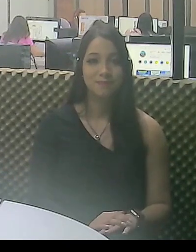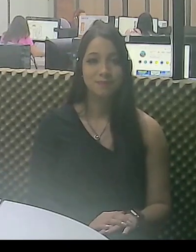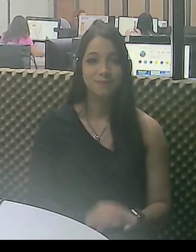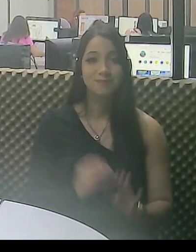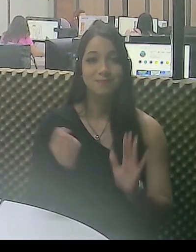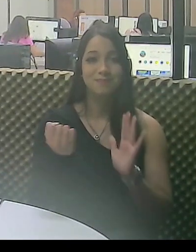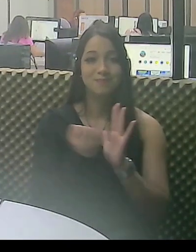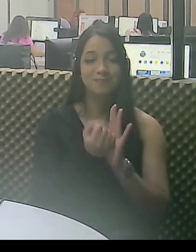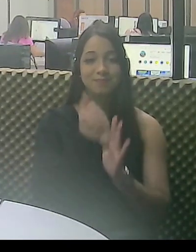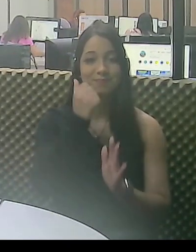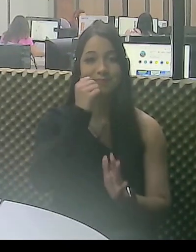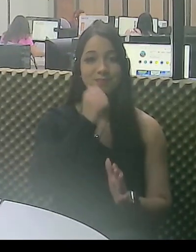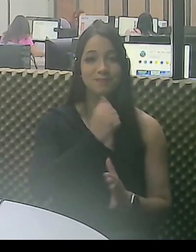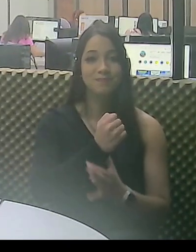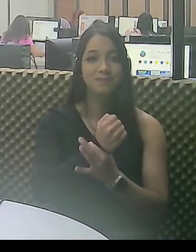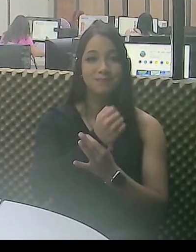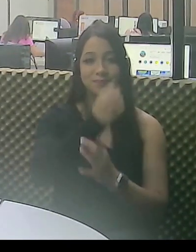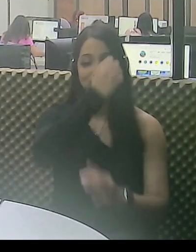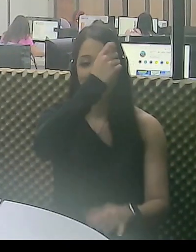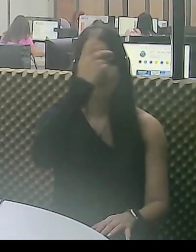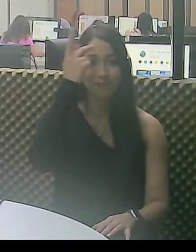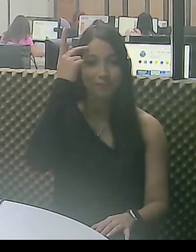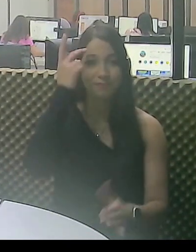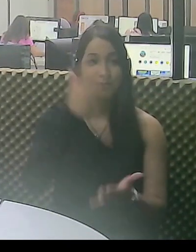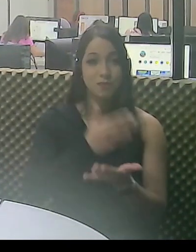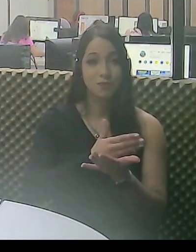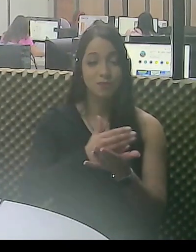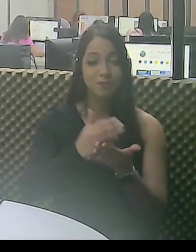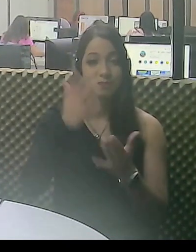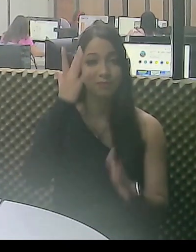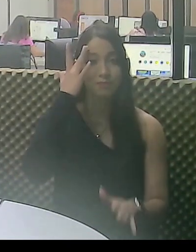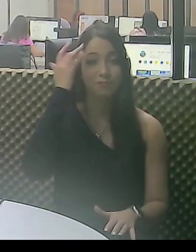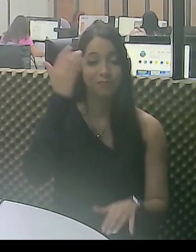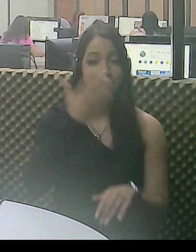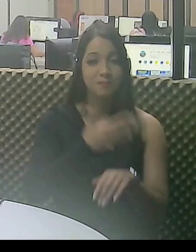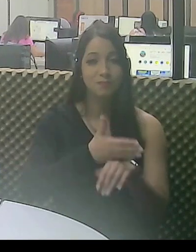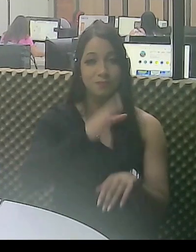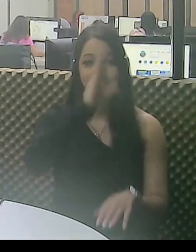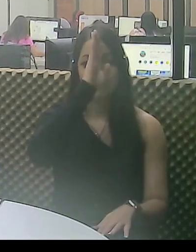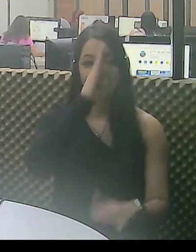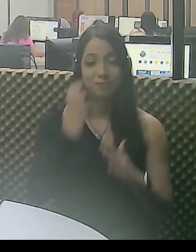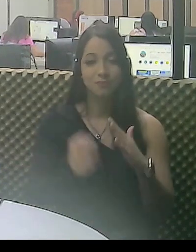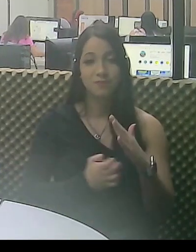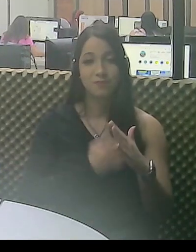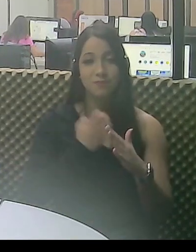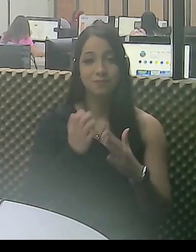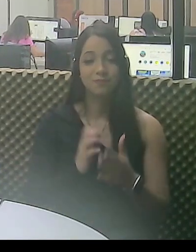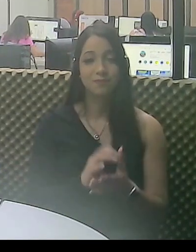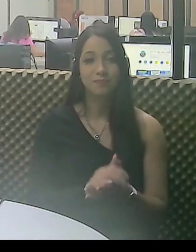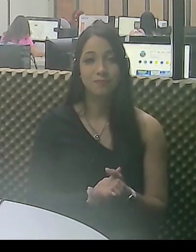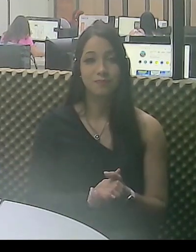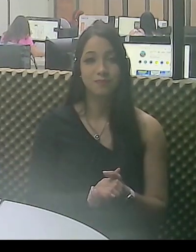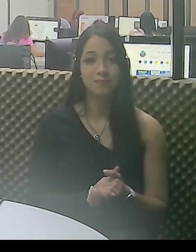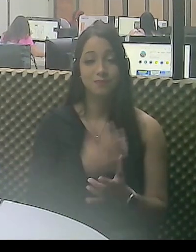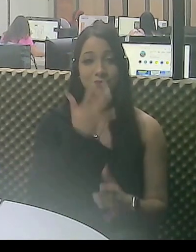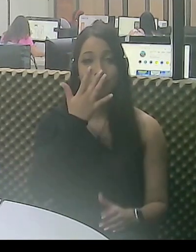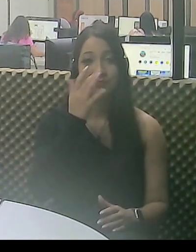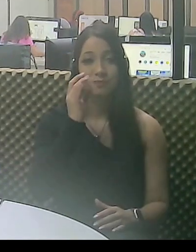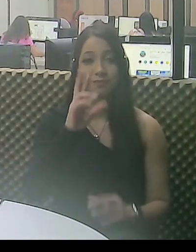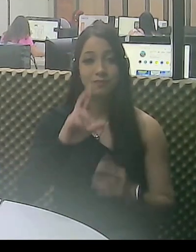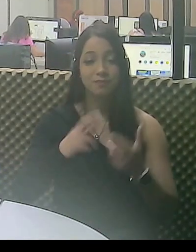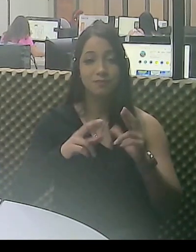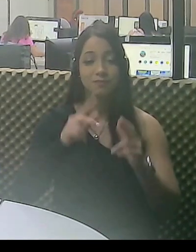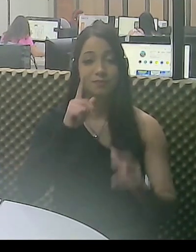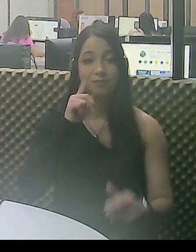Selo Mulheres Protegidas. Prefeitura inicia amanhã treinamento gratuito para empresas. Coleta seletiva.